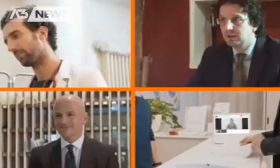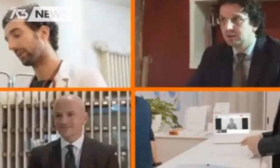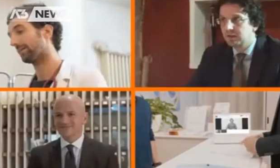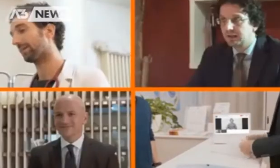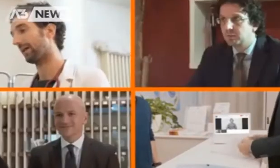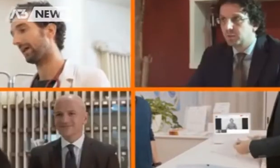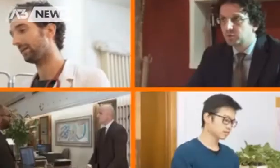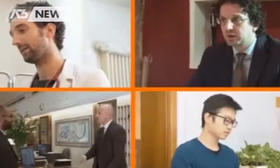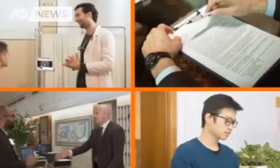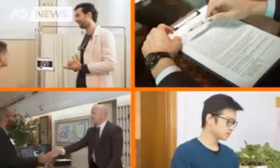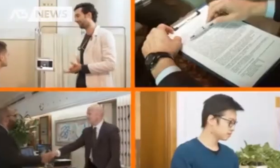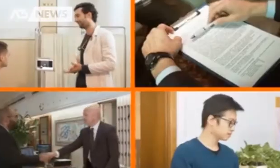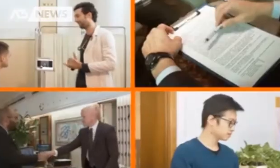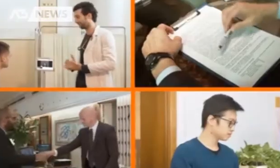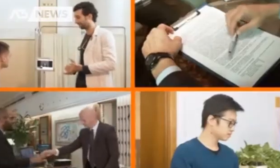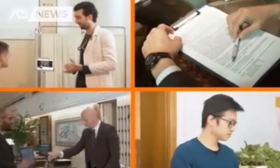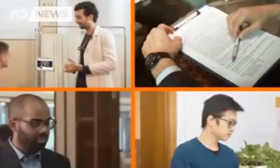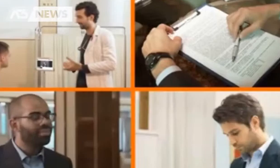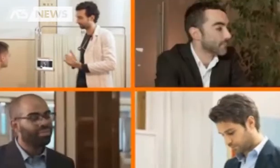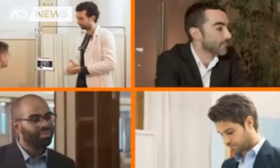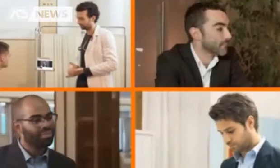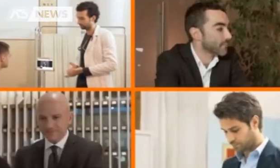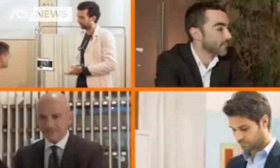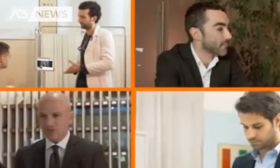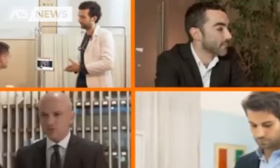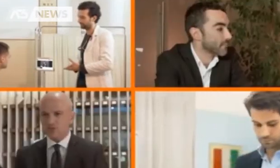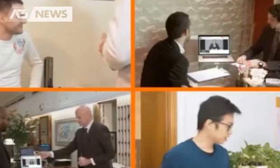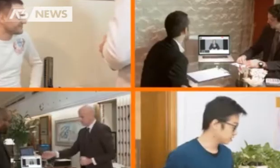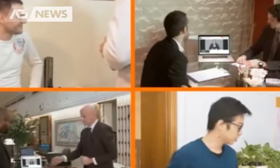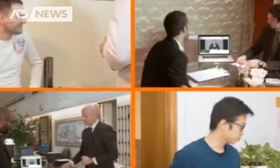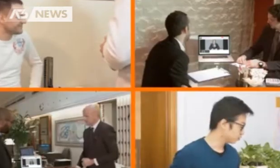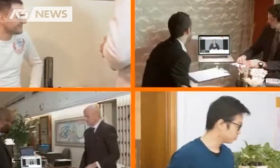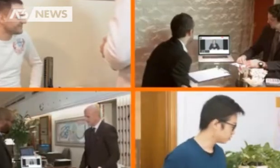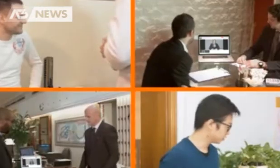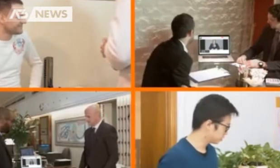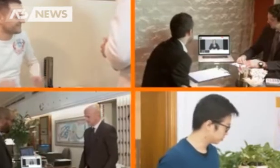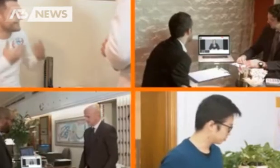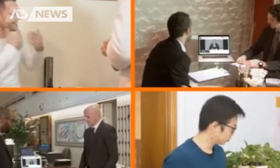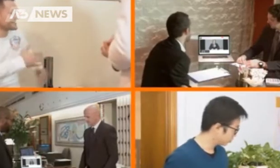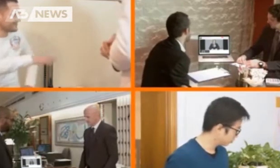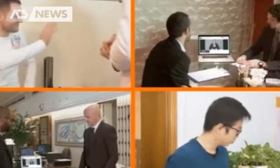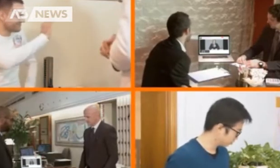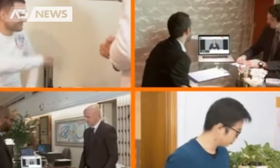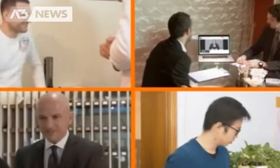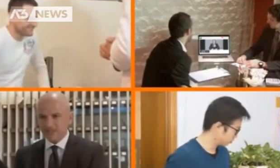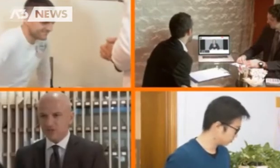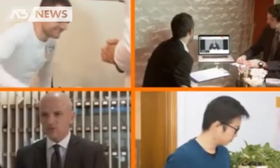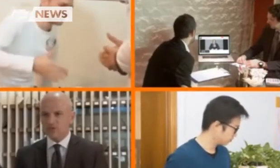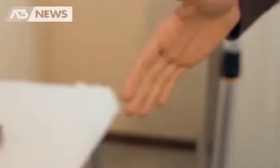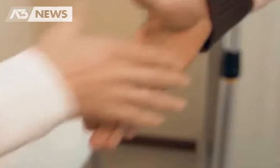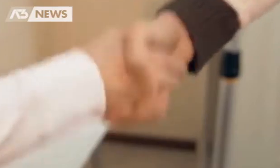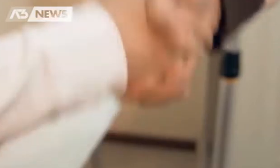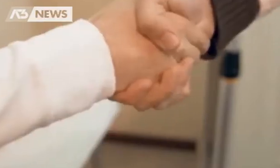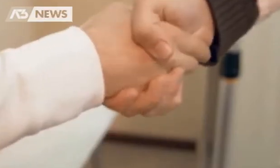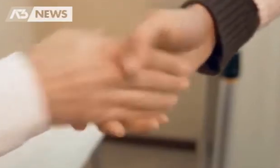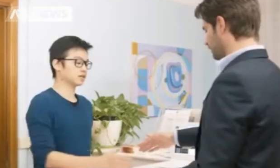Municipi più accessibili con il video interpretariato nel linguaggio dei segni grazie a una start-up innovativa nata a Ca' Foscari e a una nuova legge